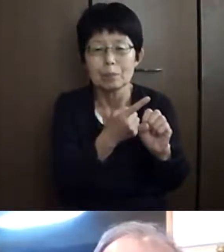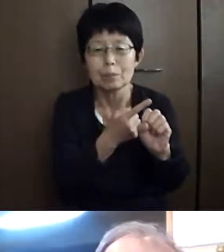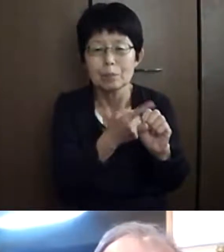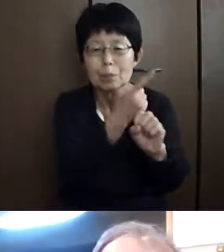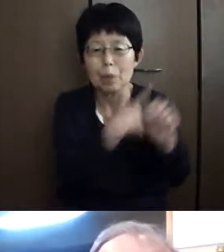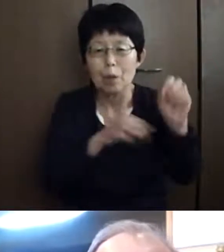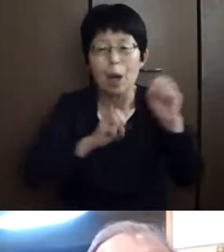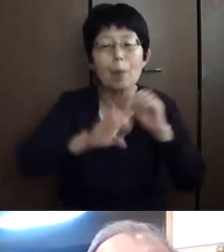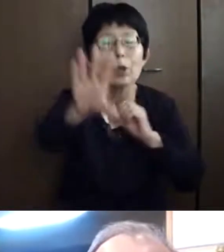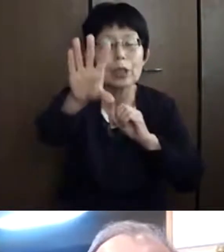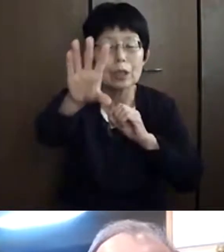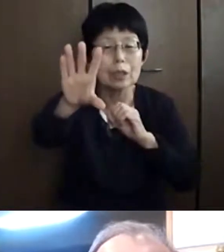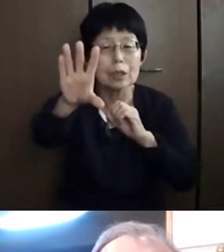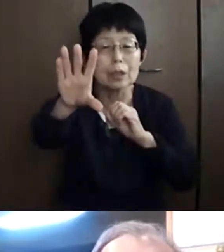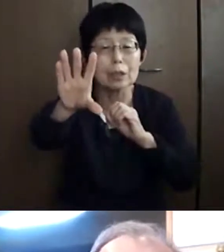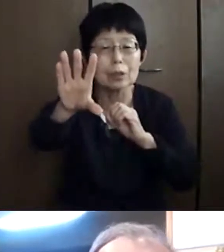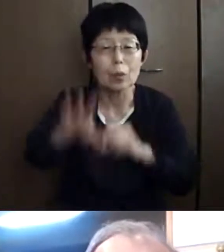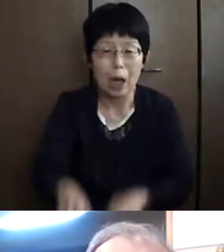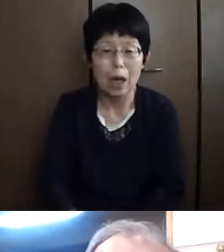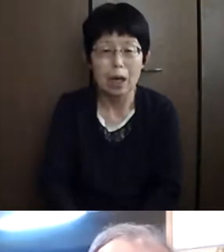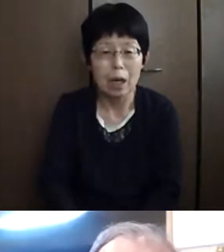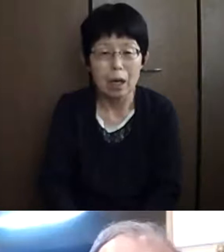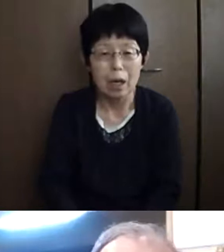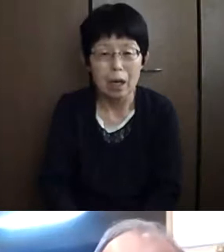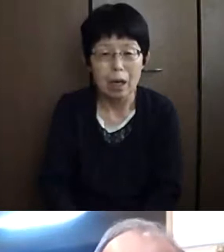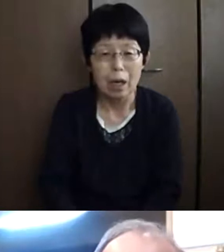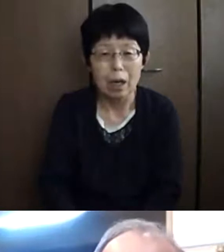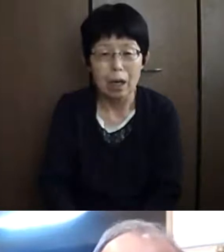パワーポイントはタケさんが出すんじゃないんですか。 パワーポイント出せます